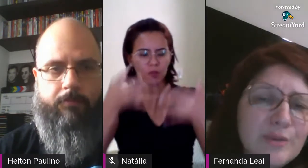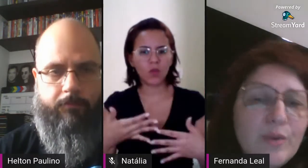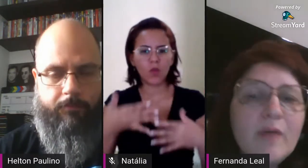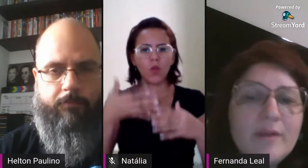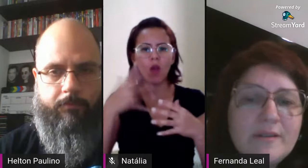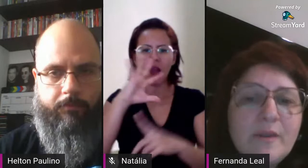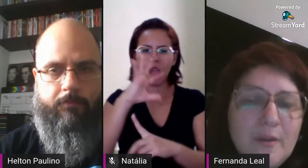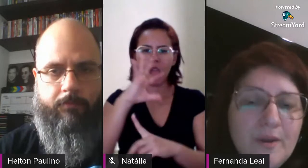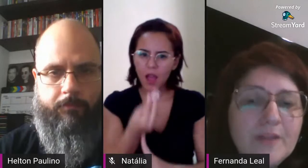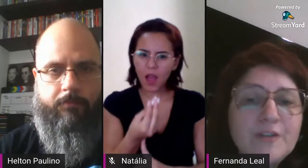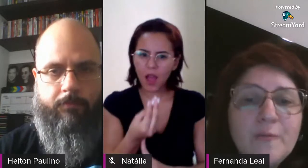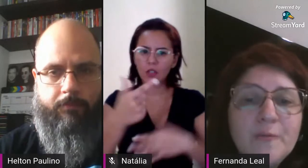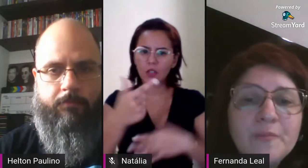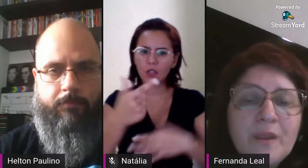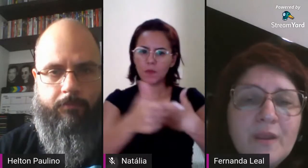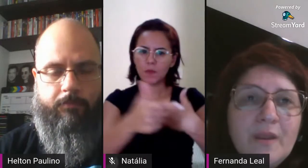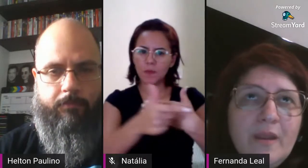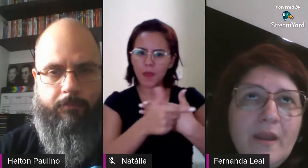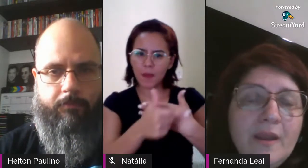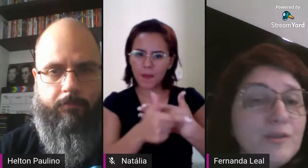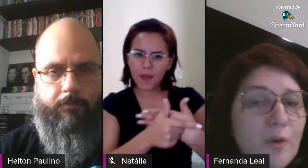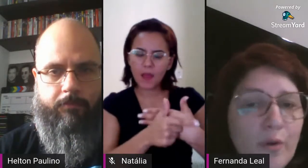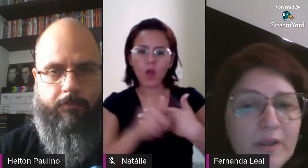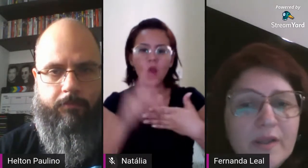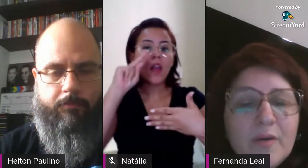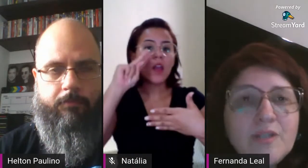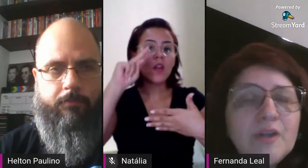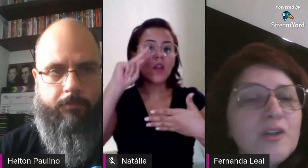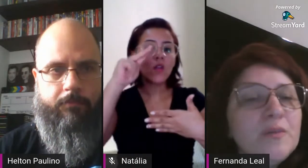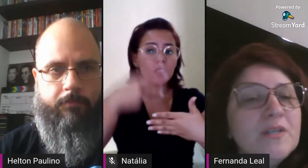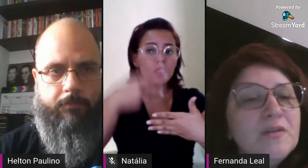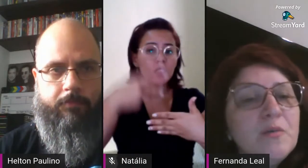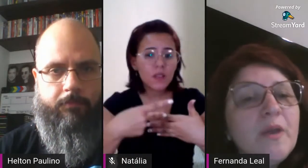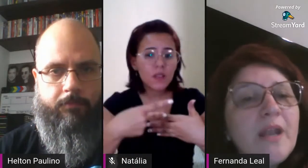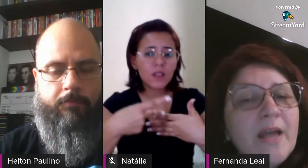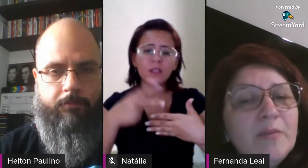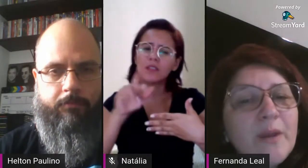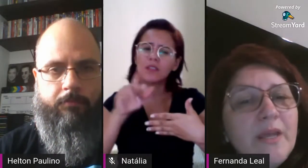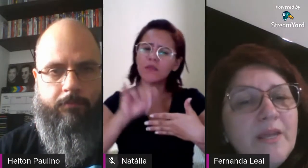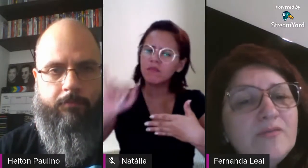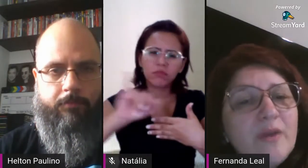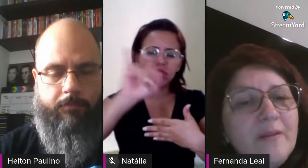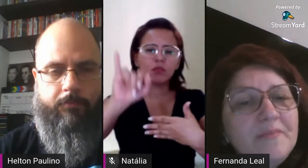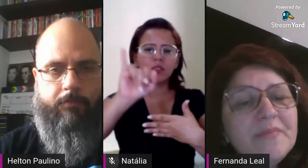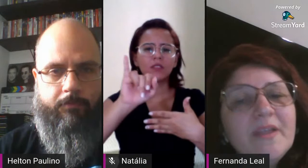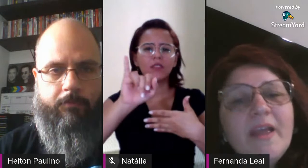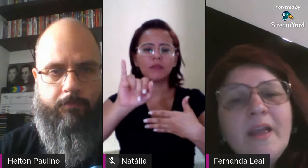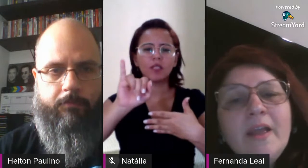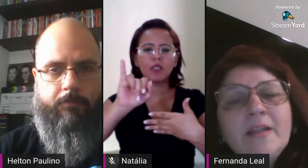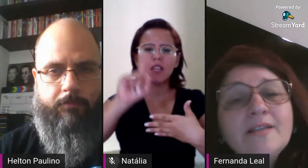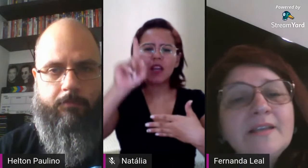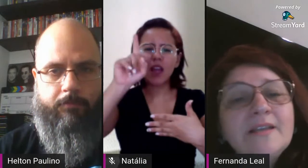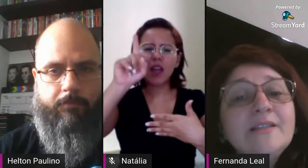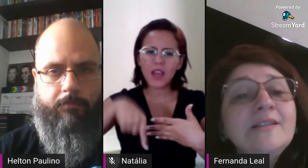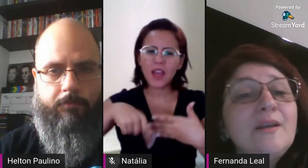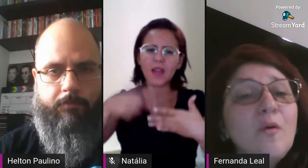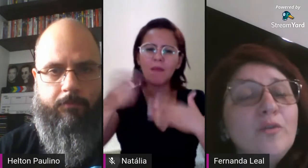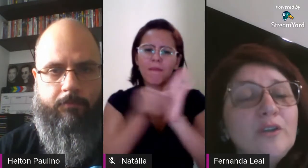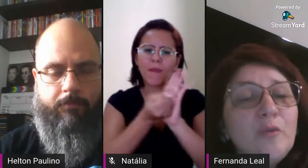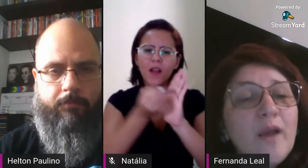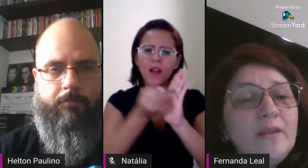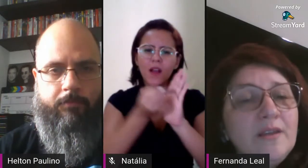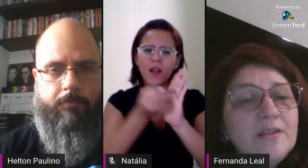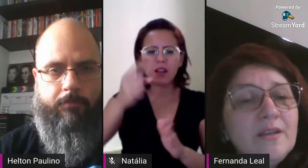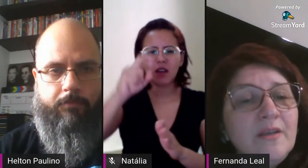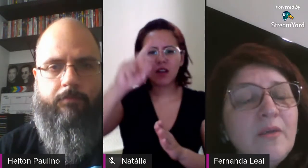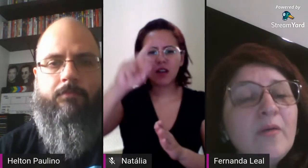Essa questão do reconhecimento é uma questão histórica que eu acho que a gente precisa superar no país, não é? Desse desencontro